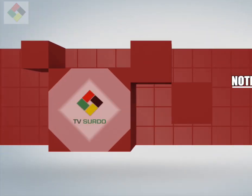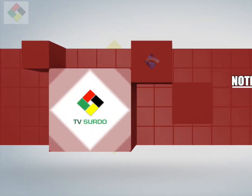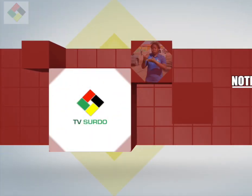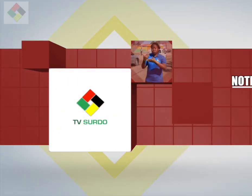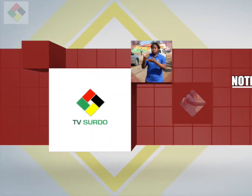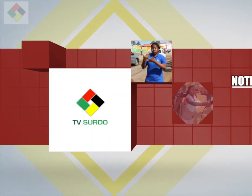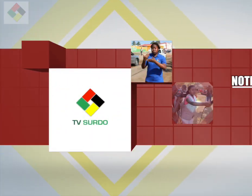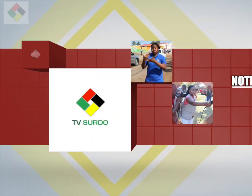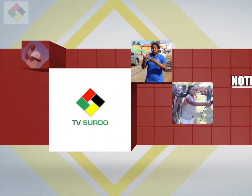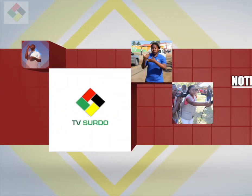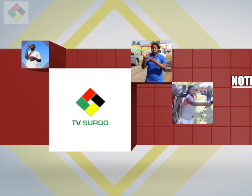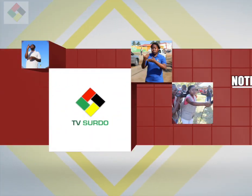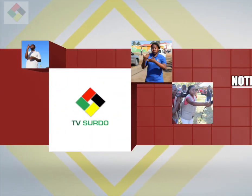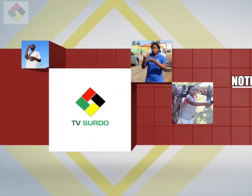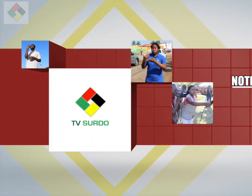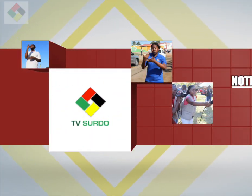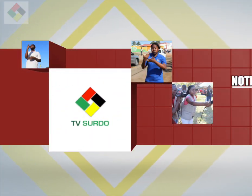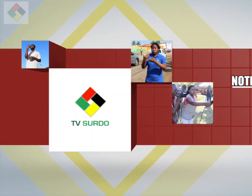Música